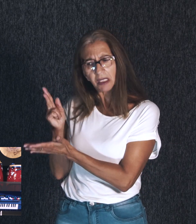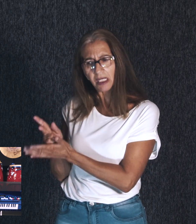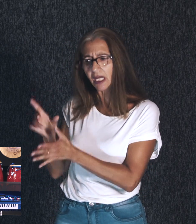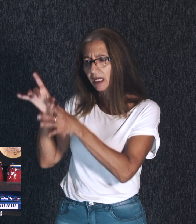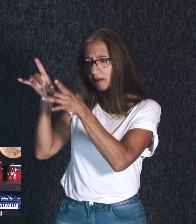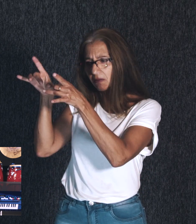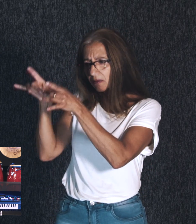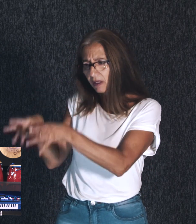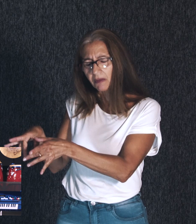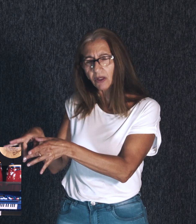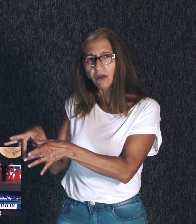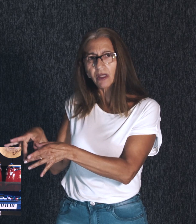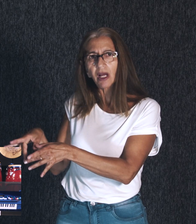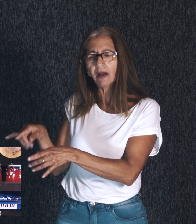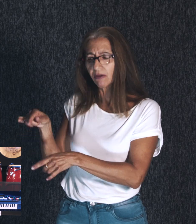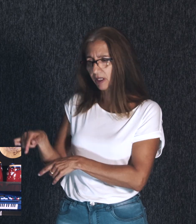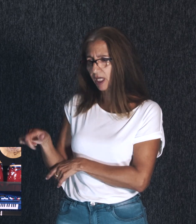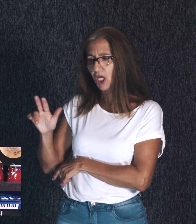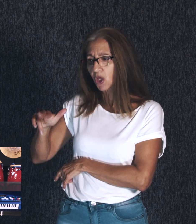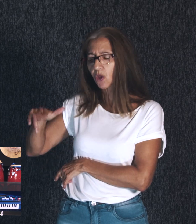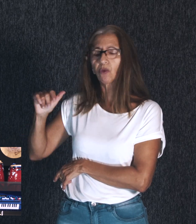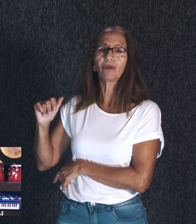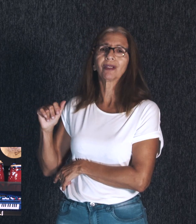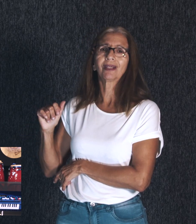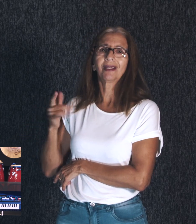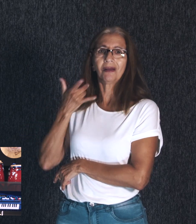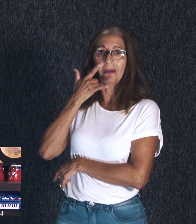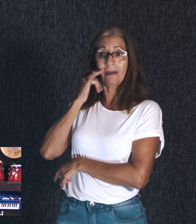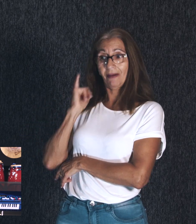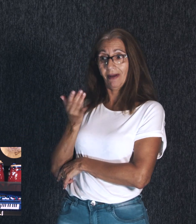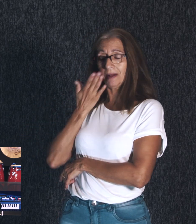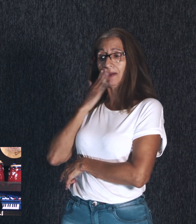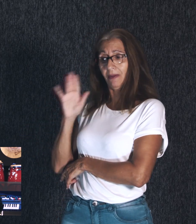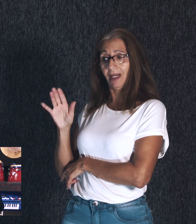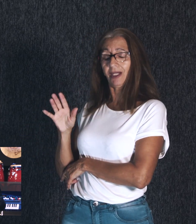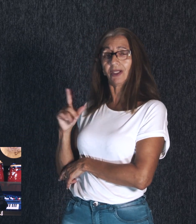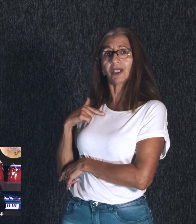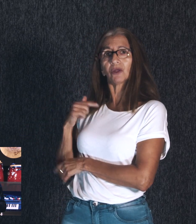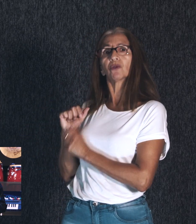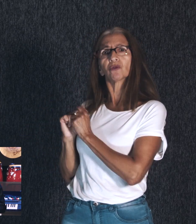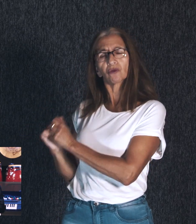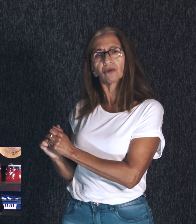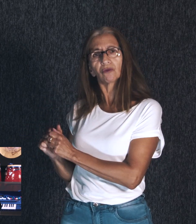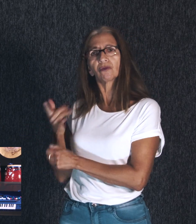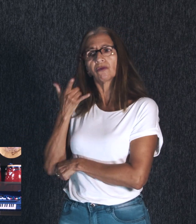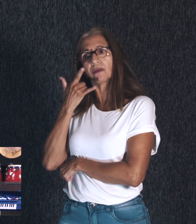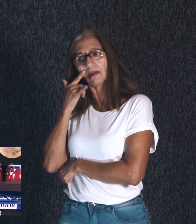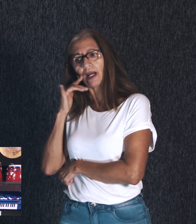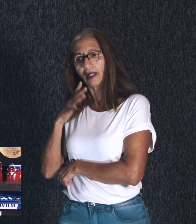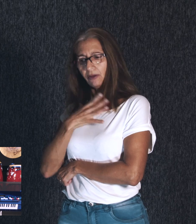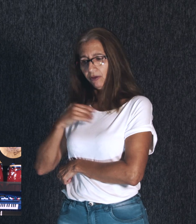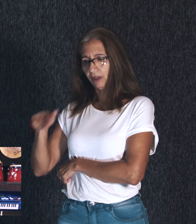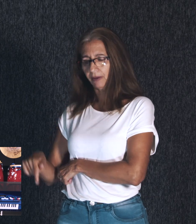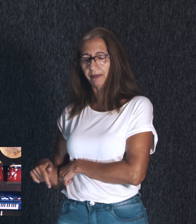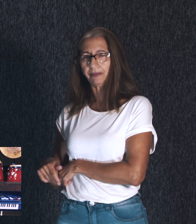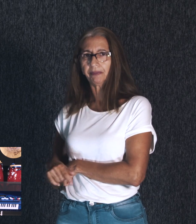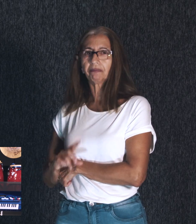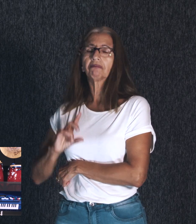Filho, haja o que houver, eu sempre estarei do seu lado. E aí, certo dia, houve um forte